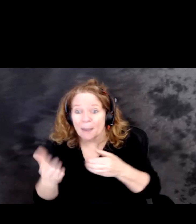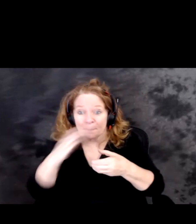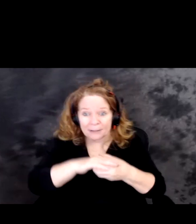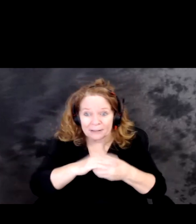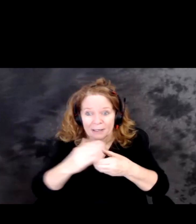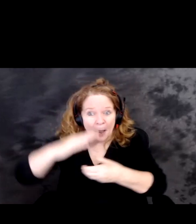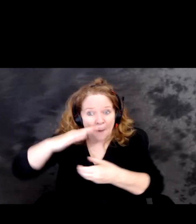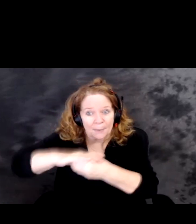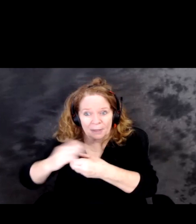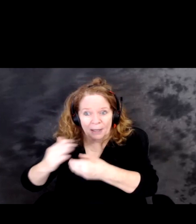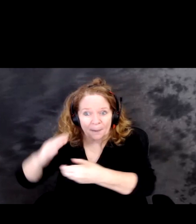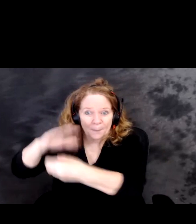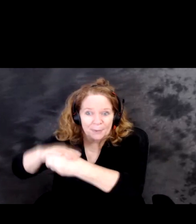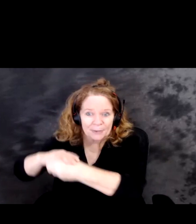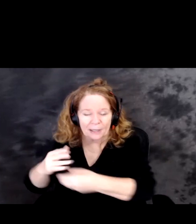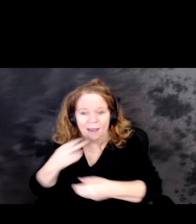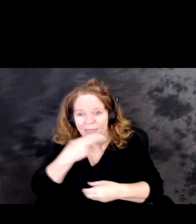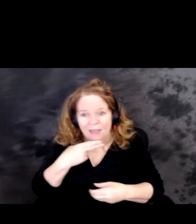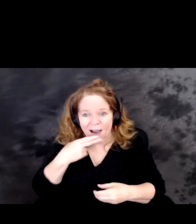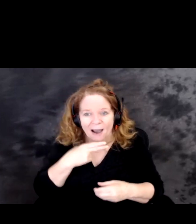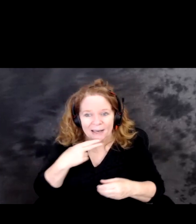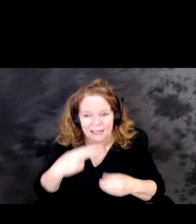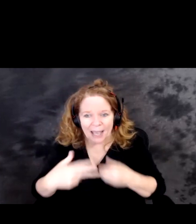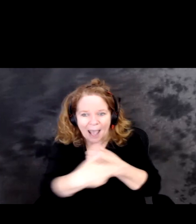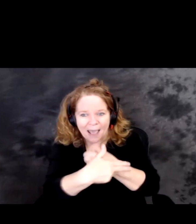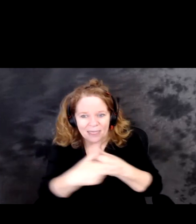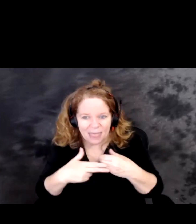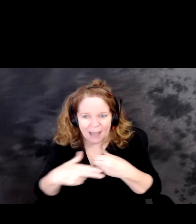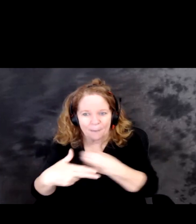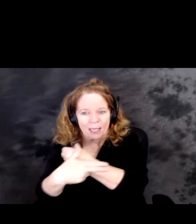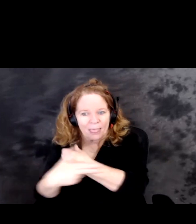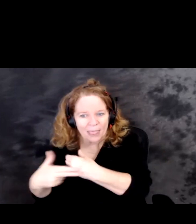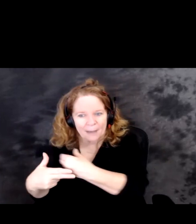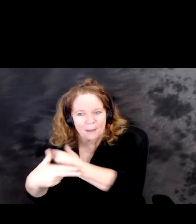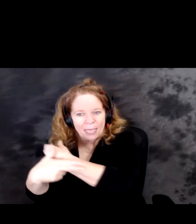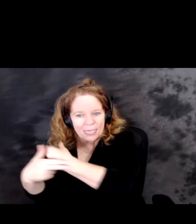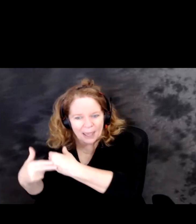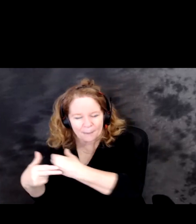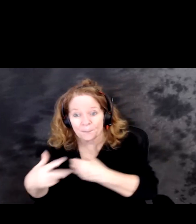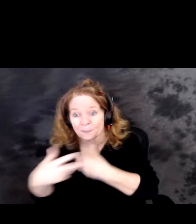Y luego miraron los tarros de miel y